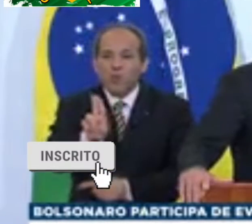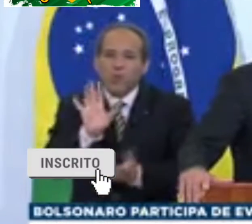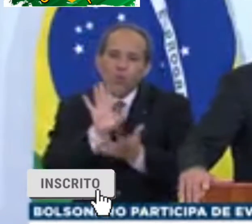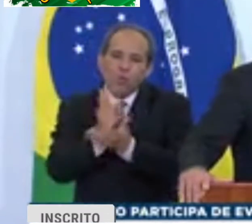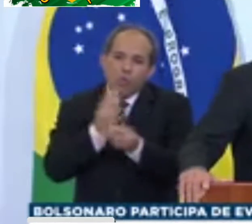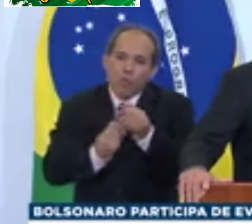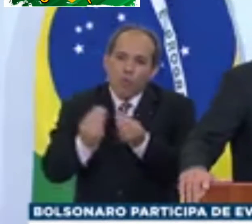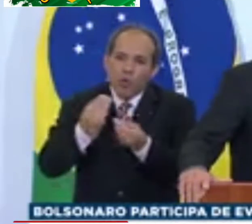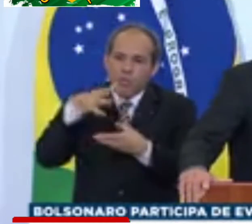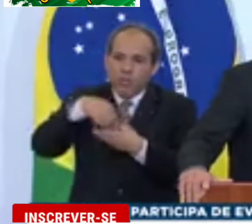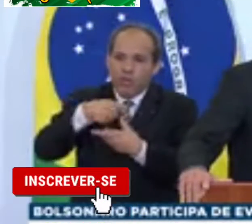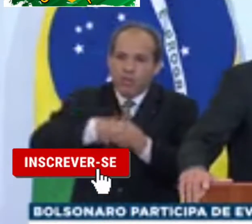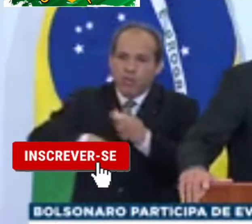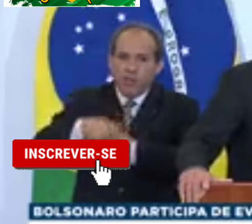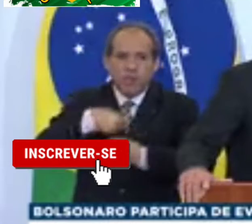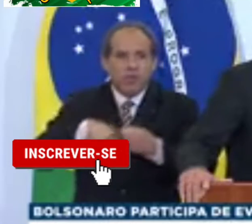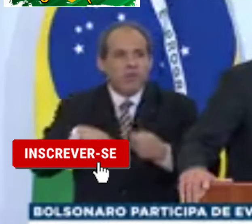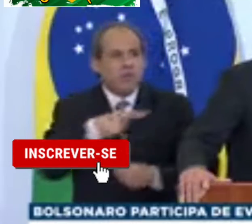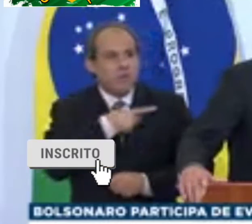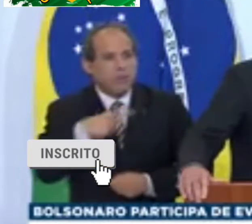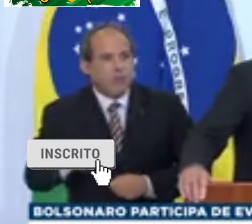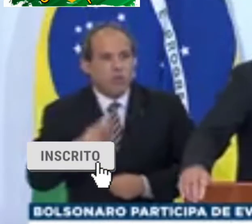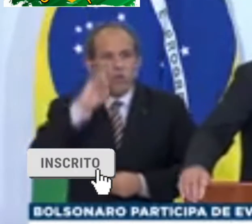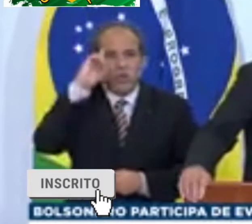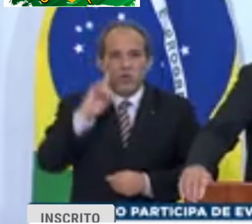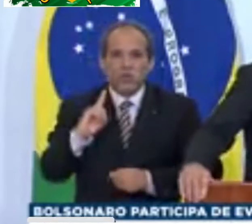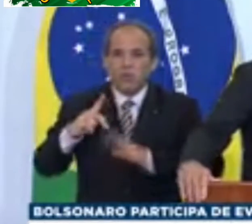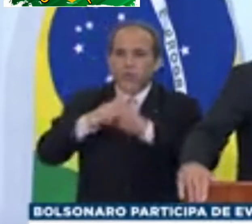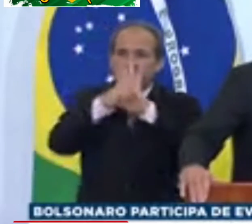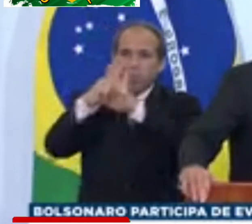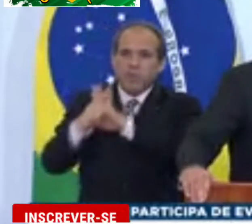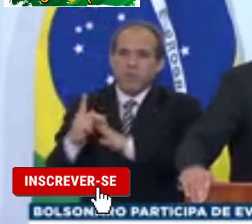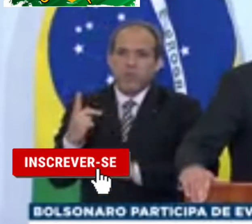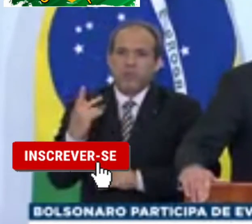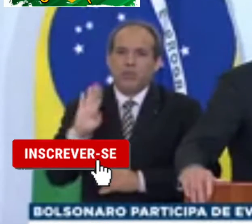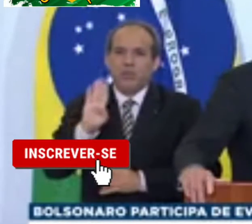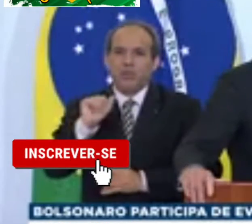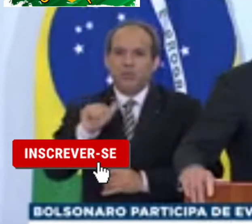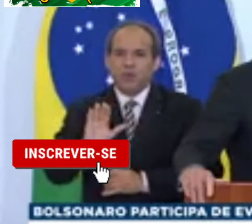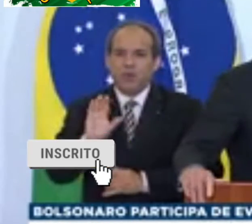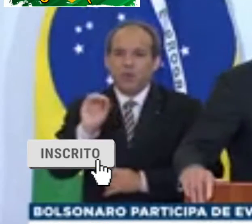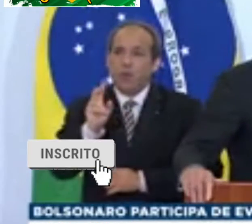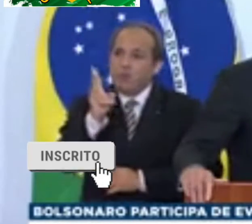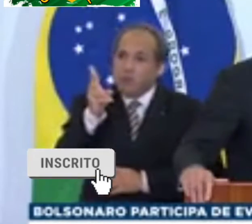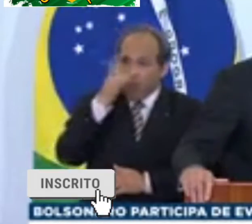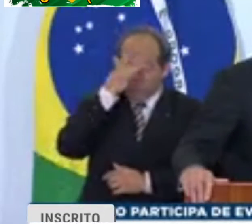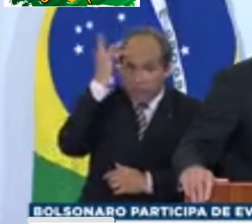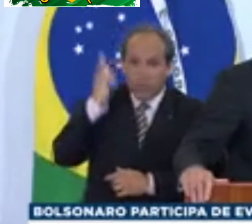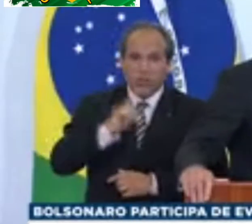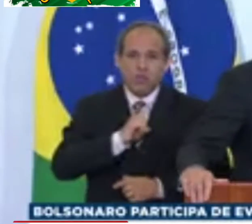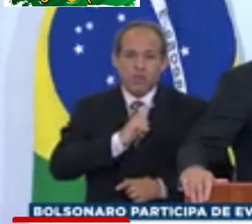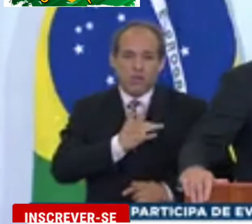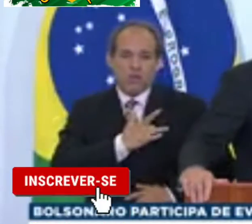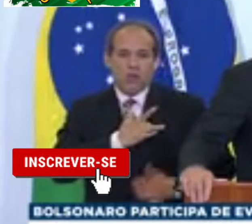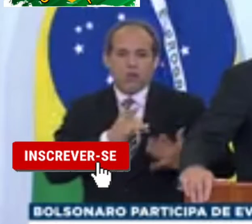mercado, presidentes e diretores de bancos, que essas pessoas também têm coração.